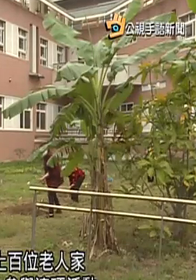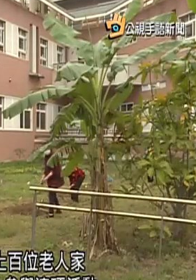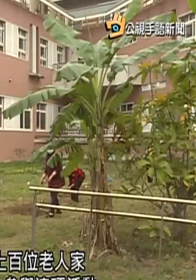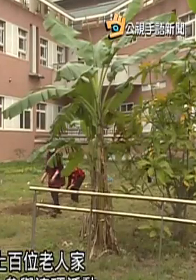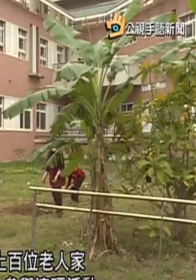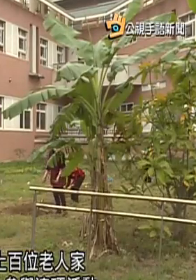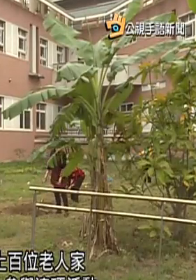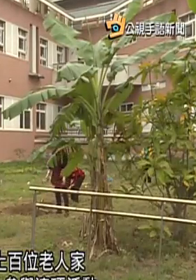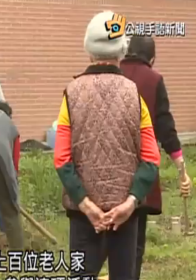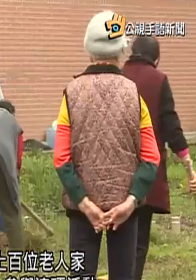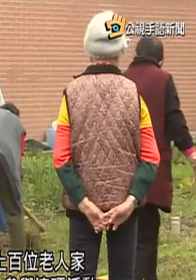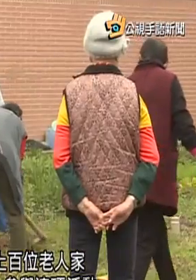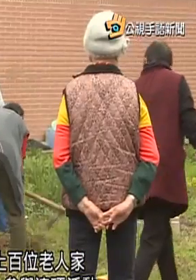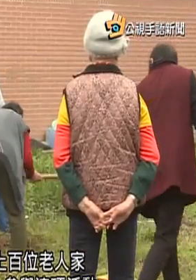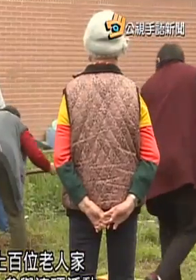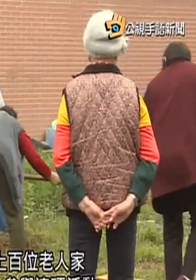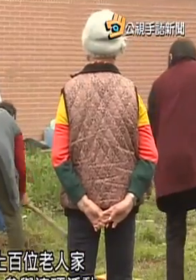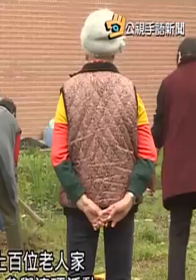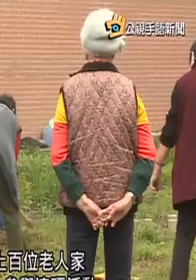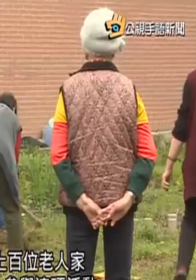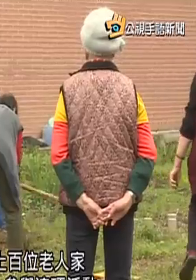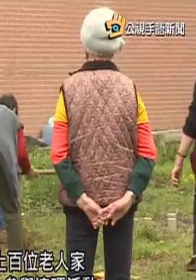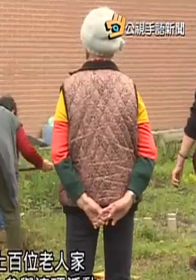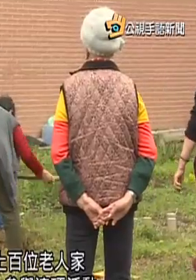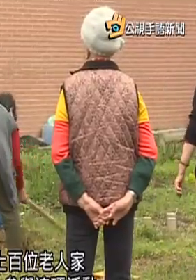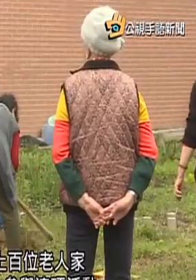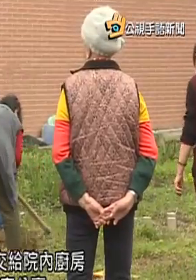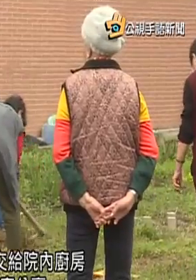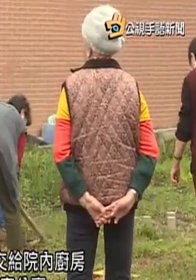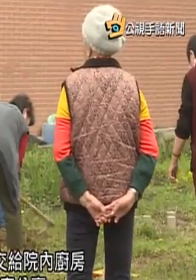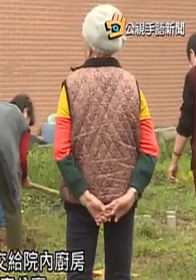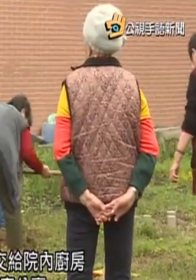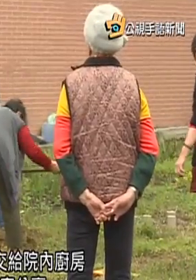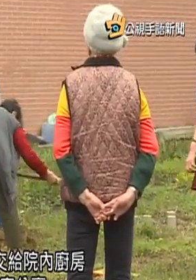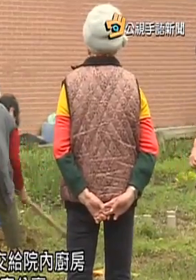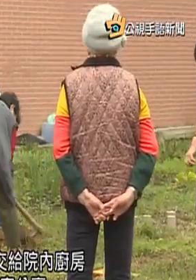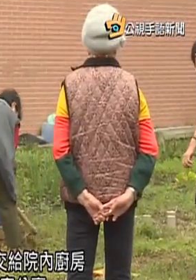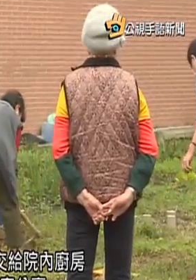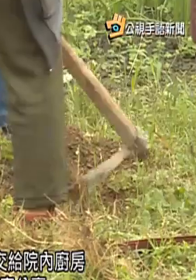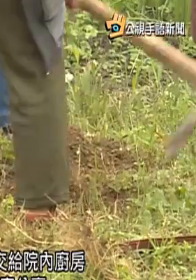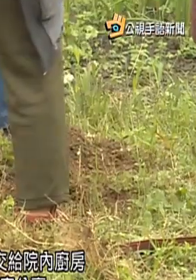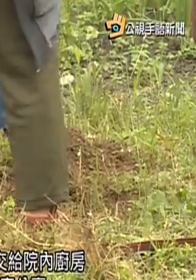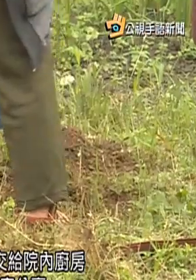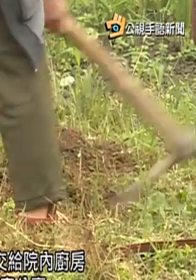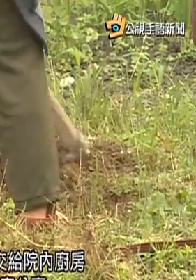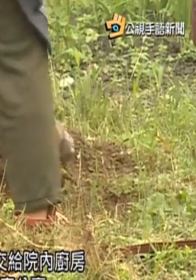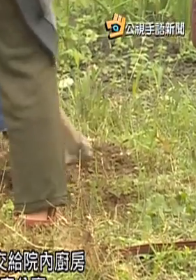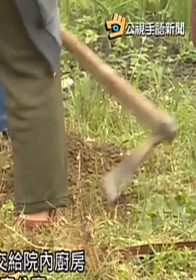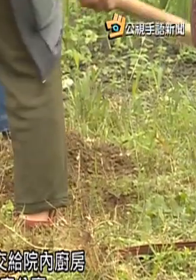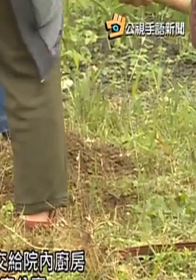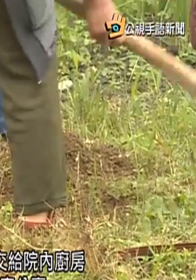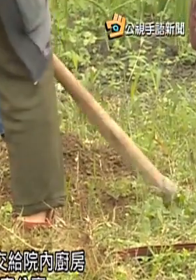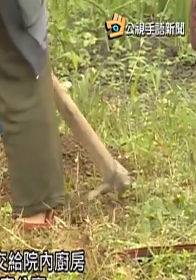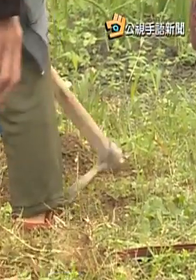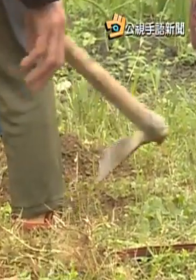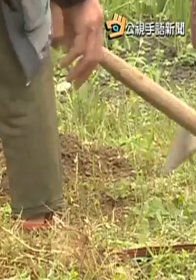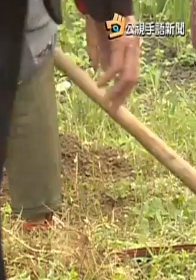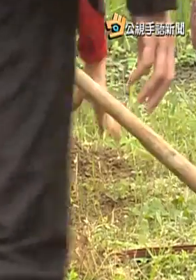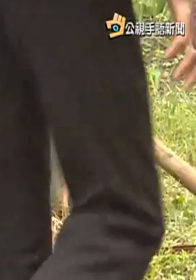300位老人家和慢性疾病患者参与这项活动，种植的蔬菜都交给院内厨房主食给大家分享。记者温家凯欢迎报道。